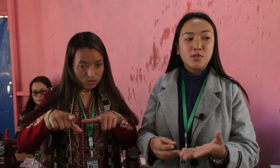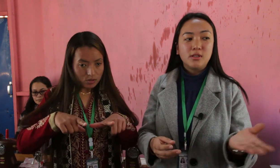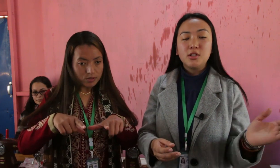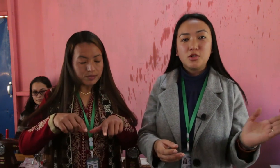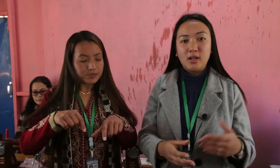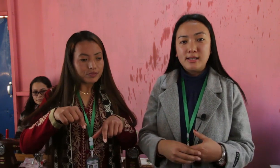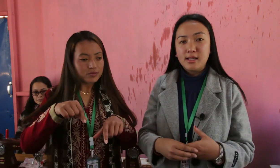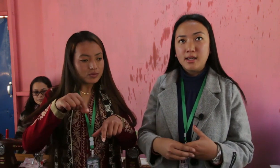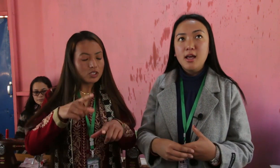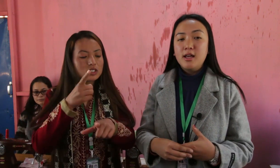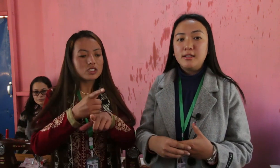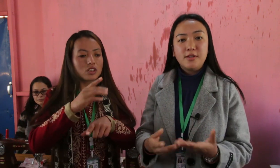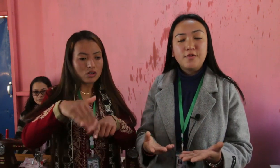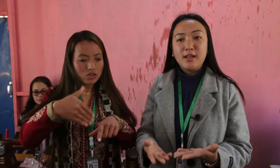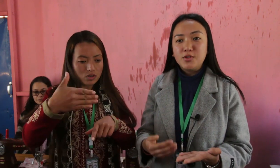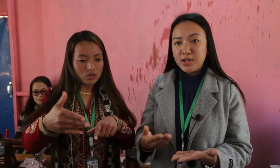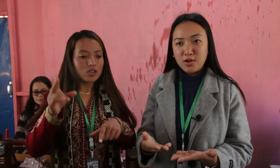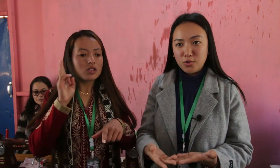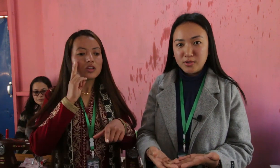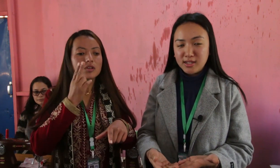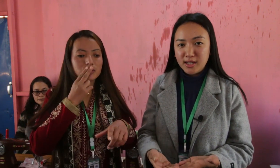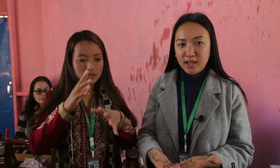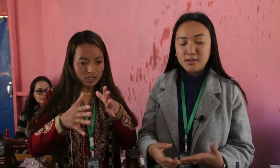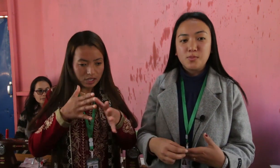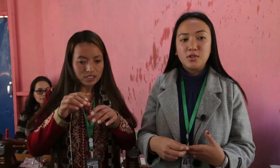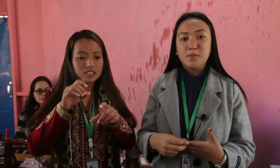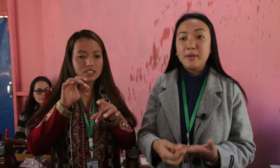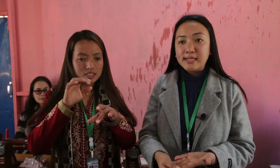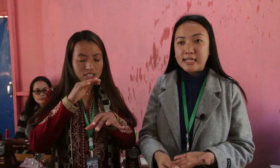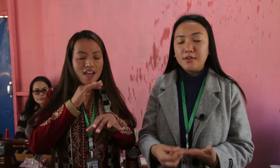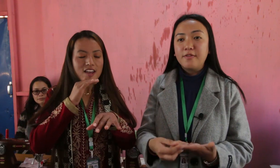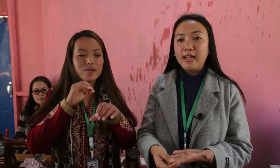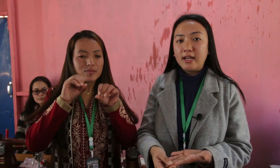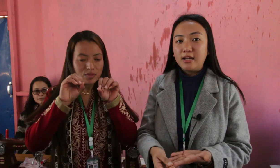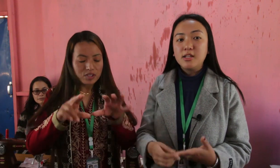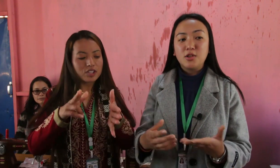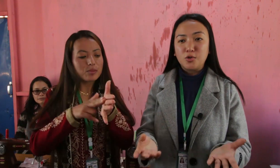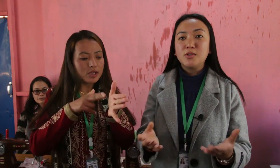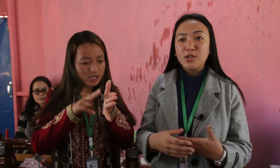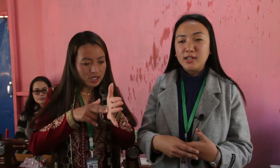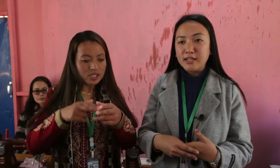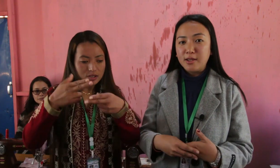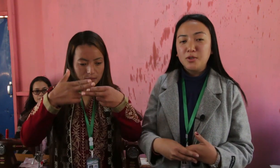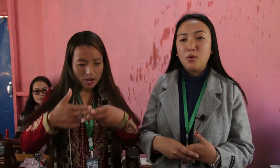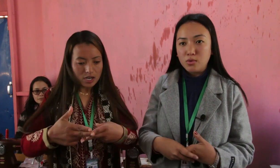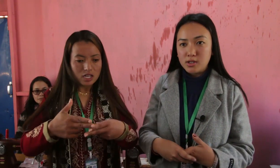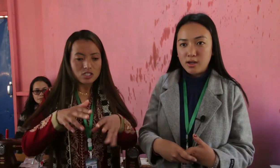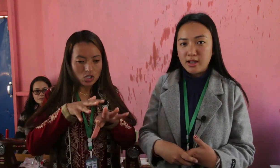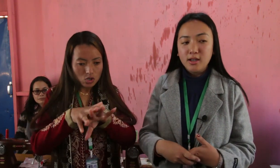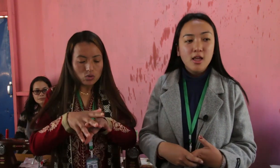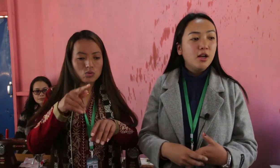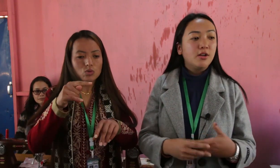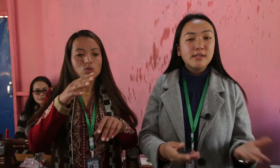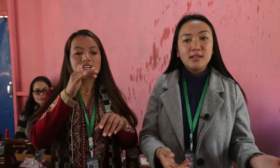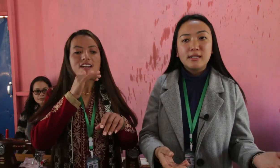अनि त्यसपछि टिचरहरूलाई चाहिँ डेफ फ्रेन्डली ट्रेनिङहरू पनि दिने अनि त्यसपछि पेन्टिङ फाइन आर्ट यिनीहरूको पनि ट्रेनिङ दिने पनि भएको छ